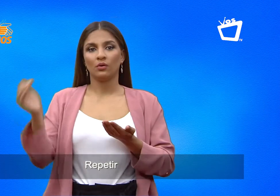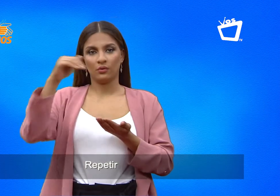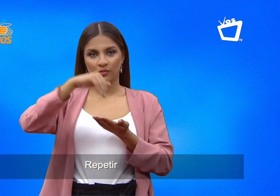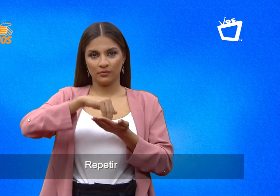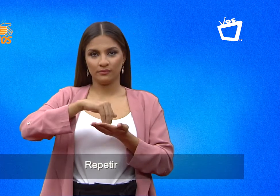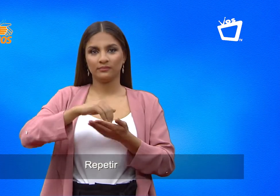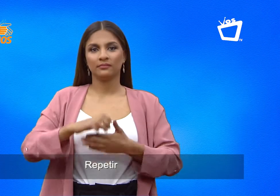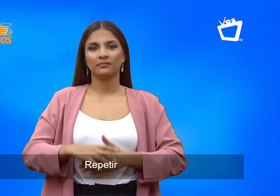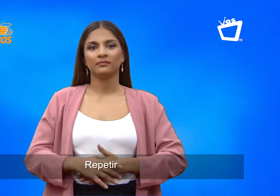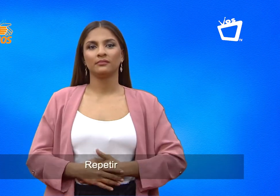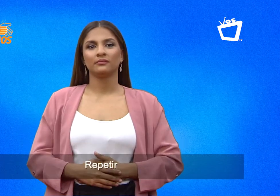Repetir.